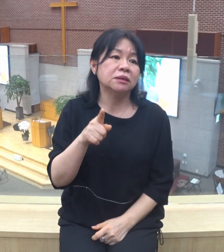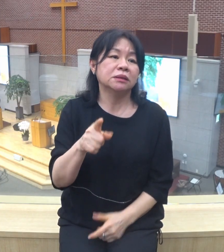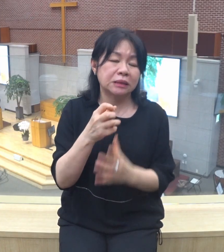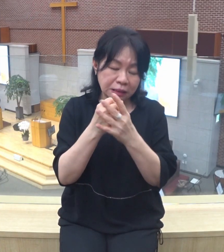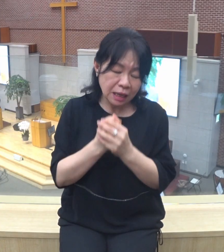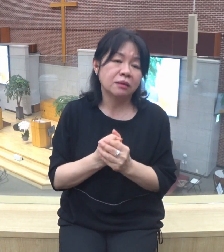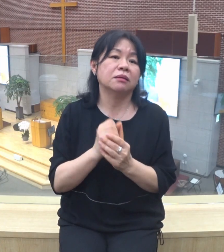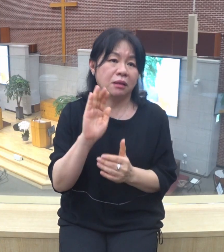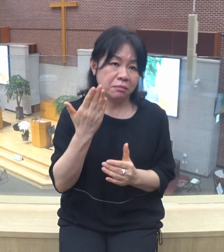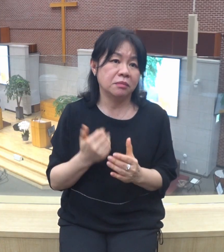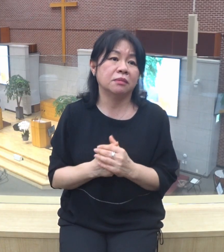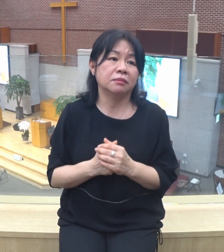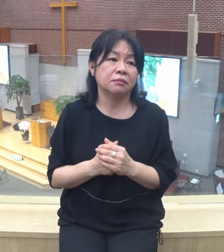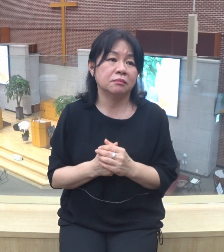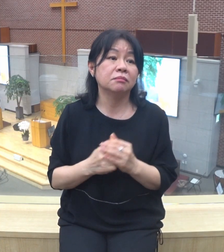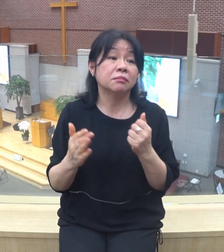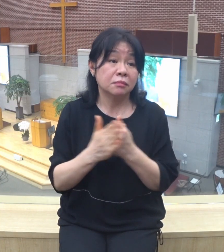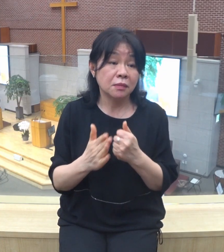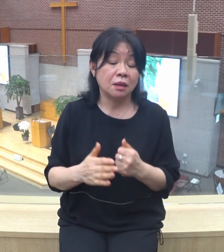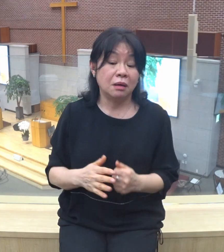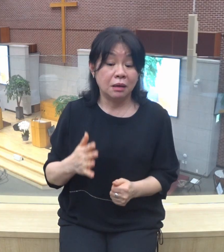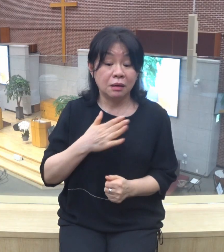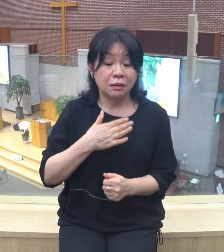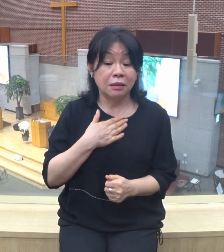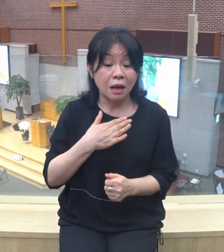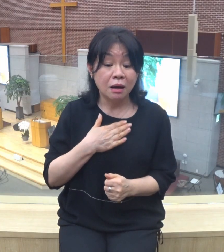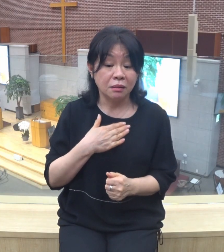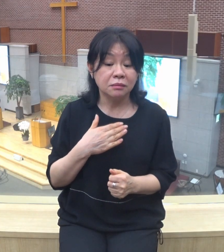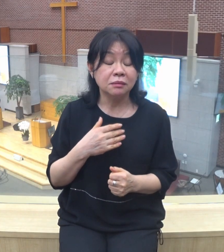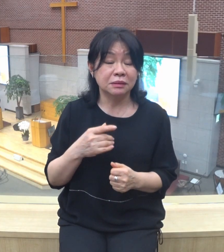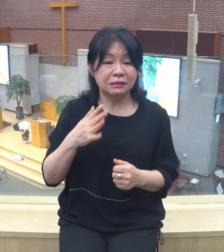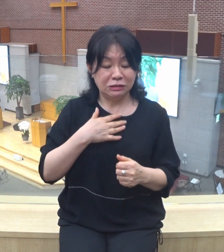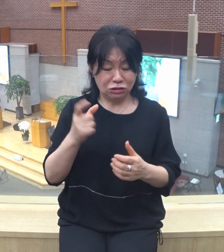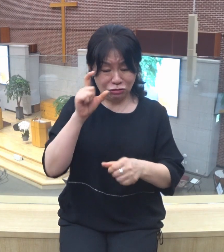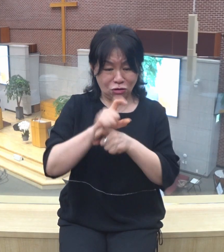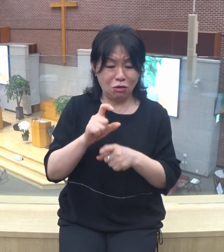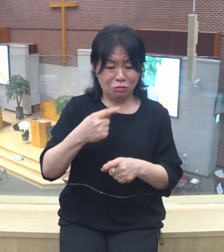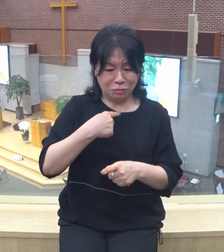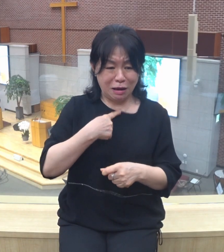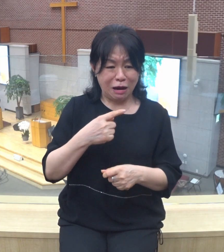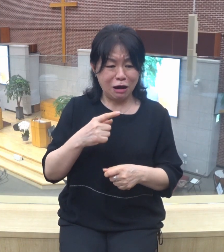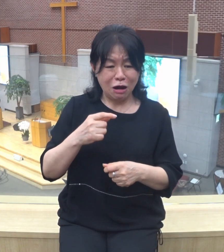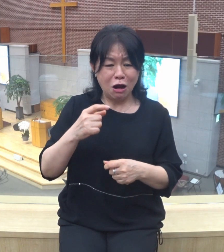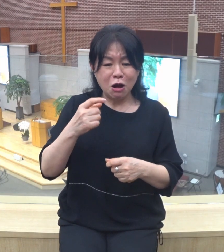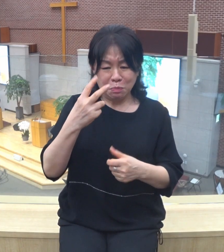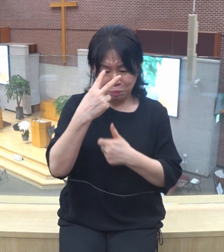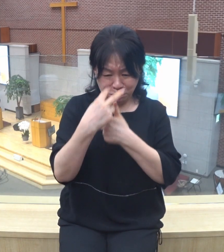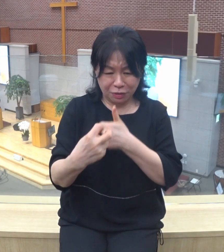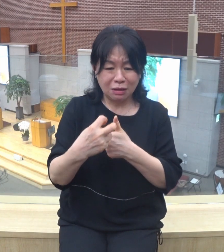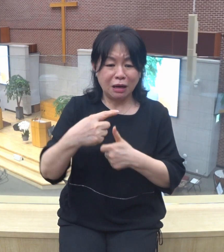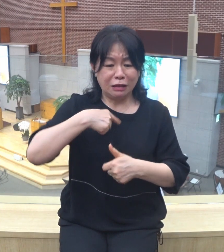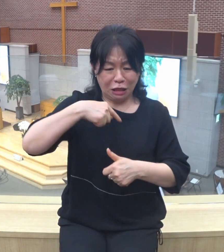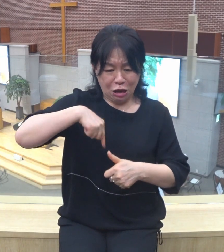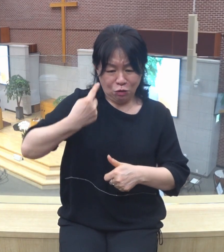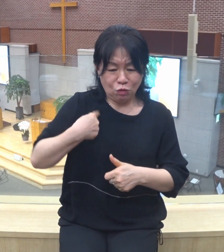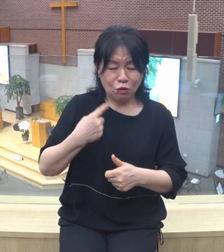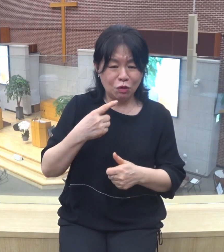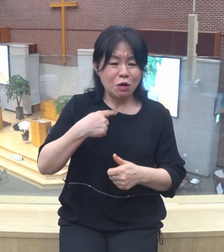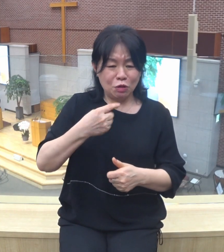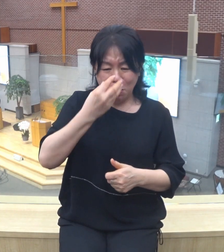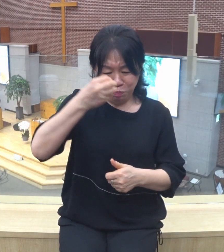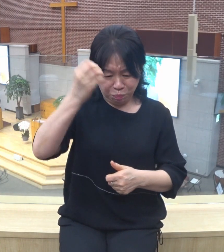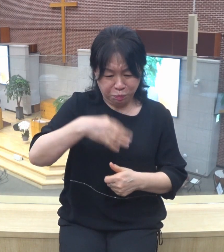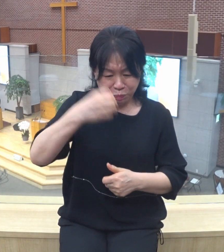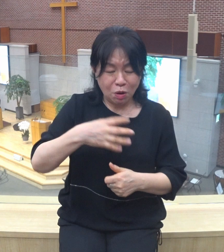것입니다. 나를 미워하거나 다그치는 것을 내려놓고 스스로를 보배롭고 존귀하게 여기고 나의